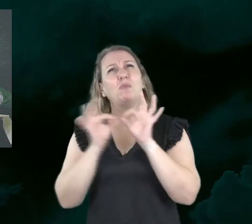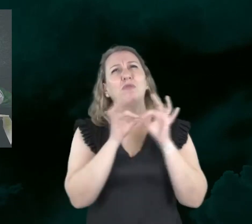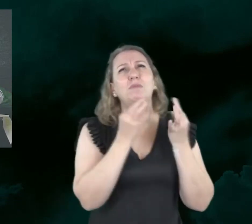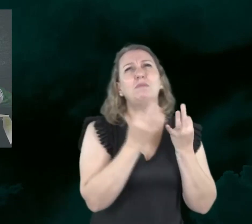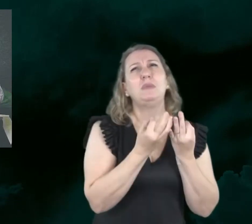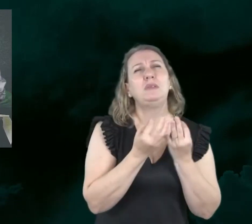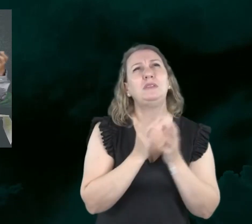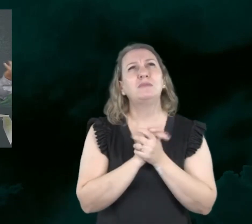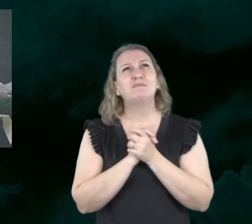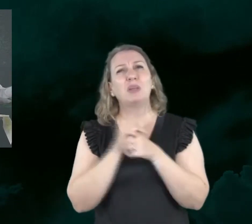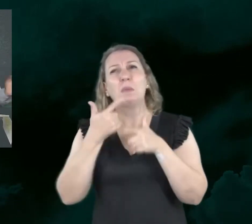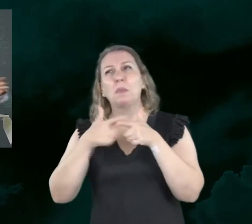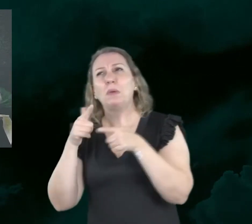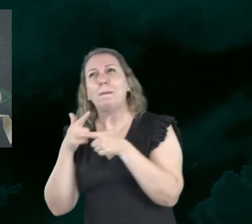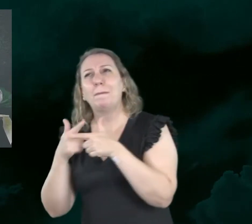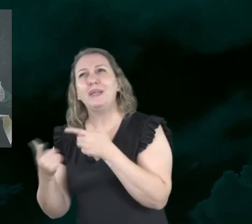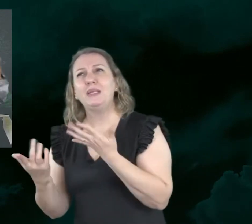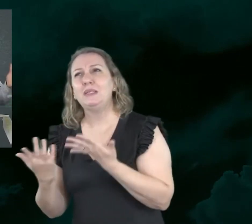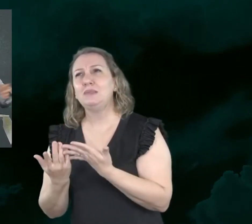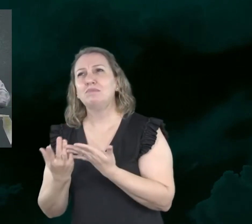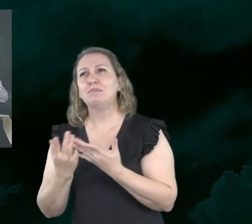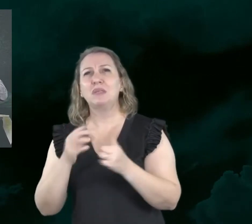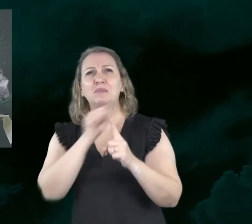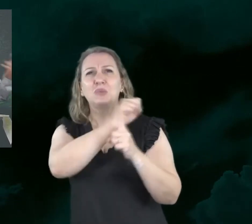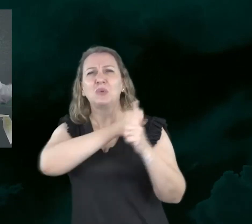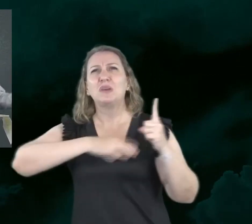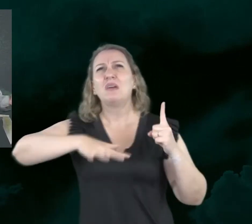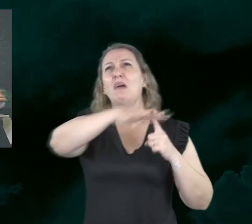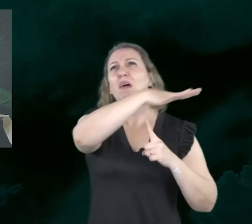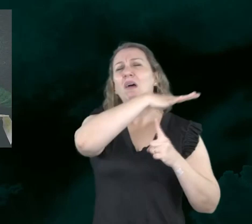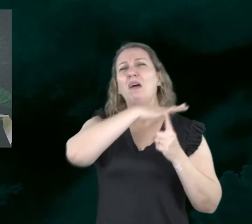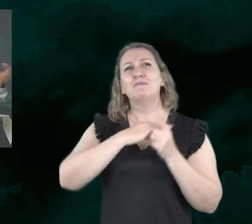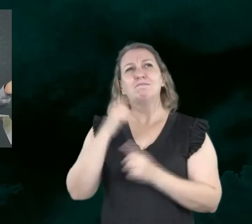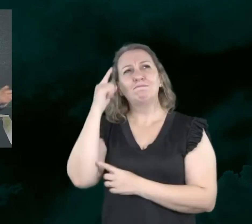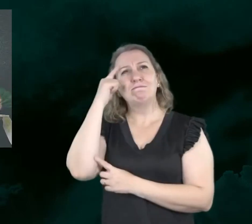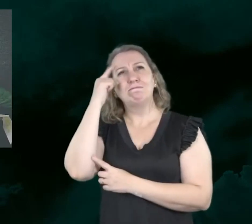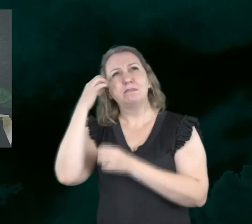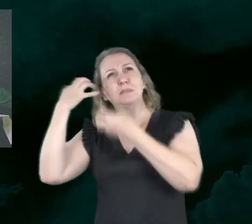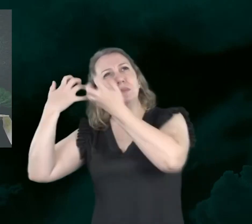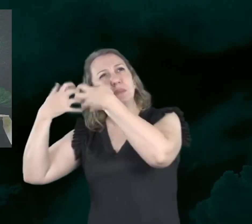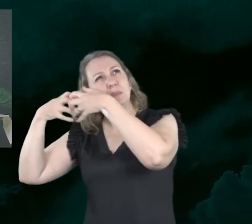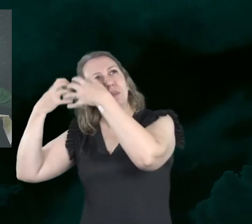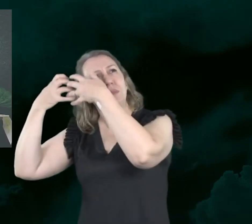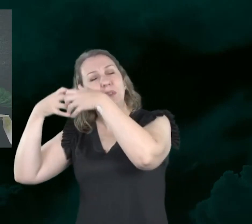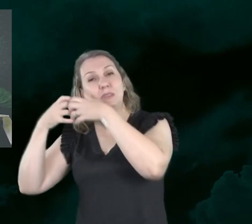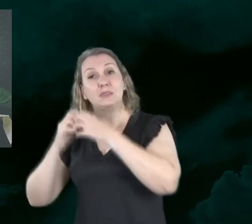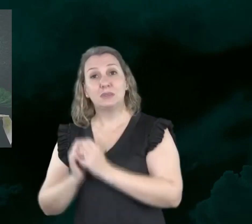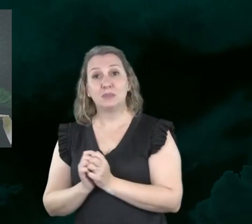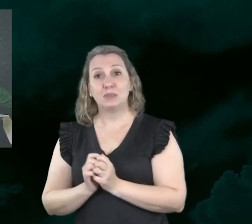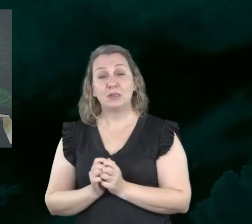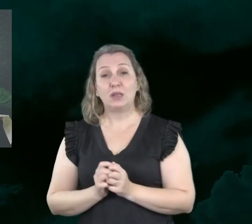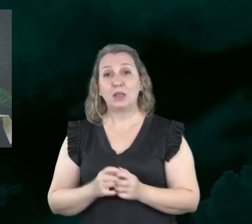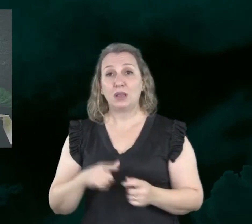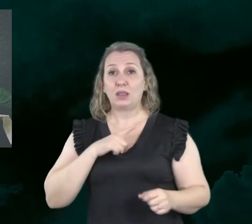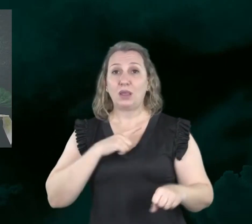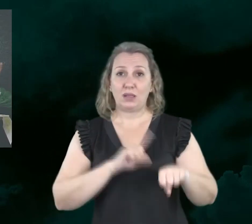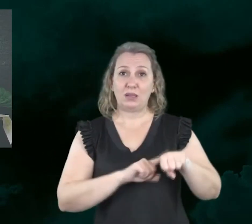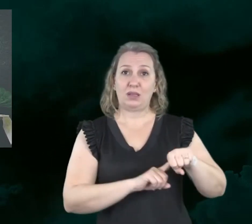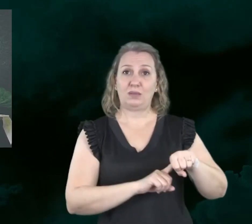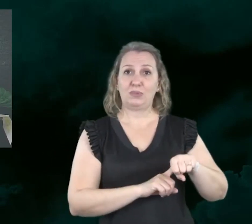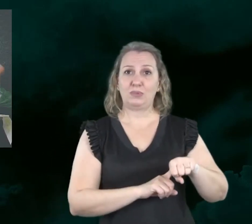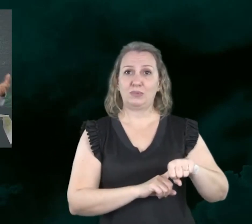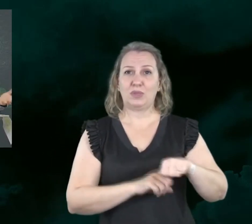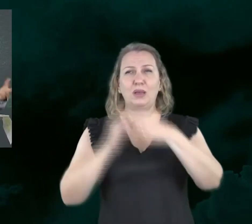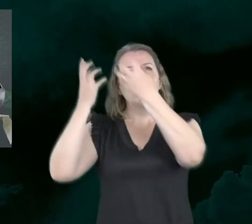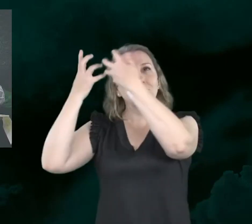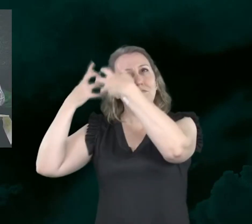problemas de relacionamento com as pessoas, na sociedade, com os parentes, e tudo mais. Aí começam a surgir todo